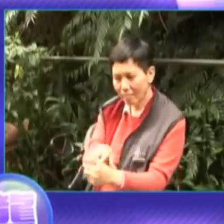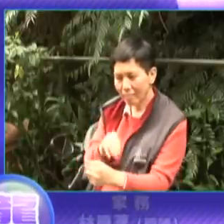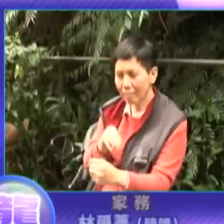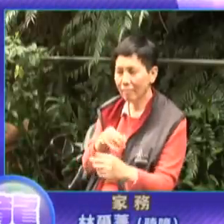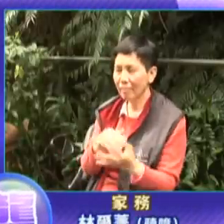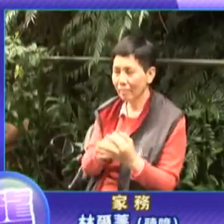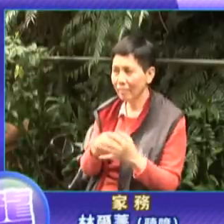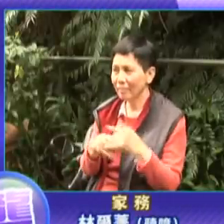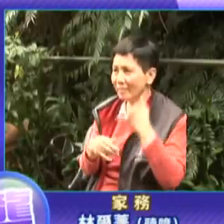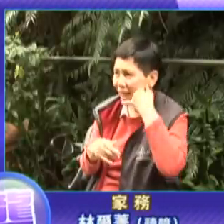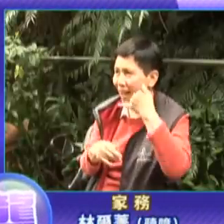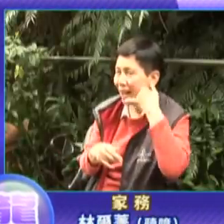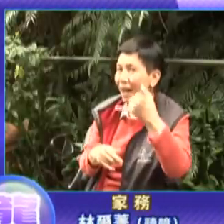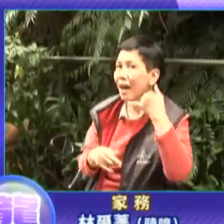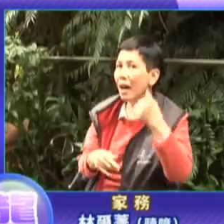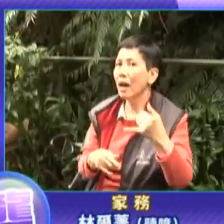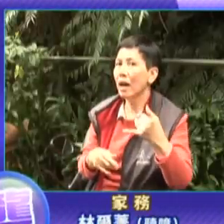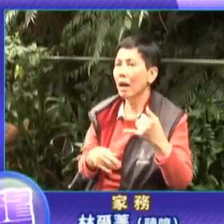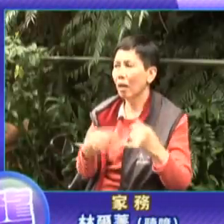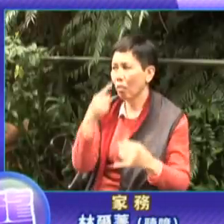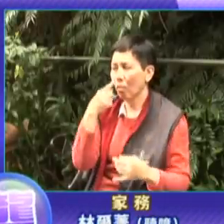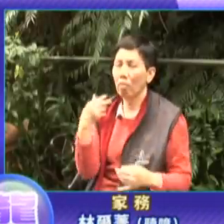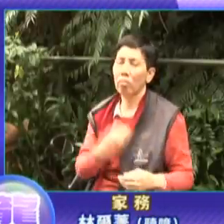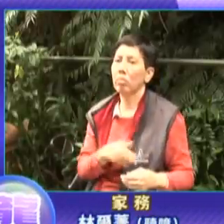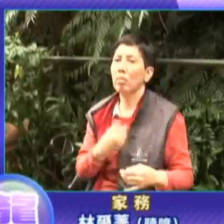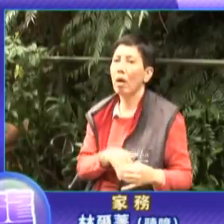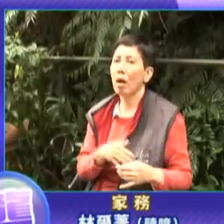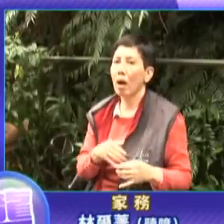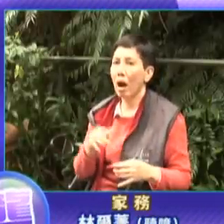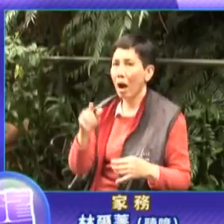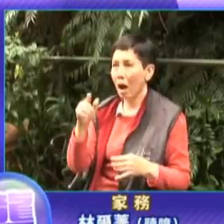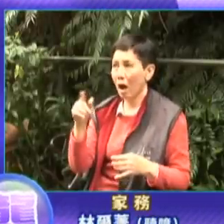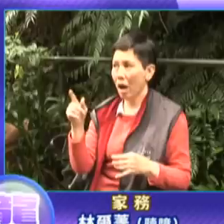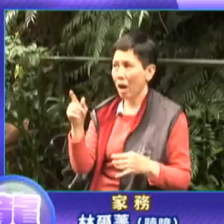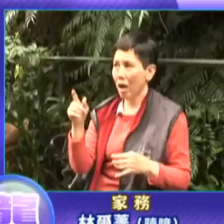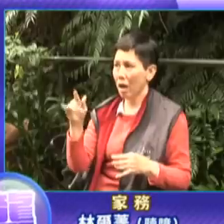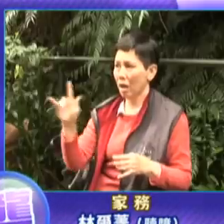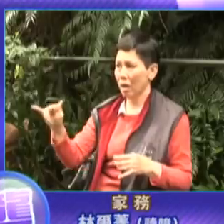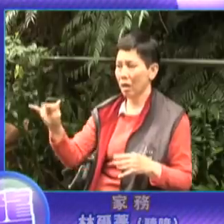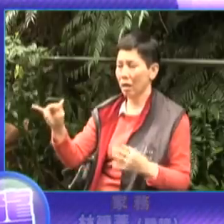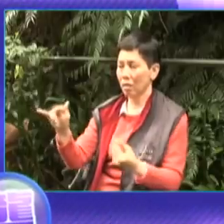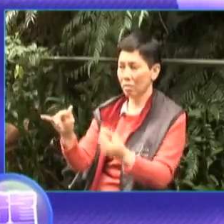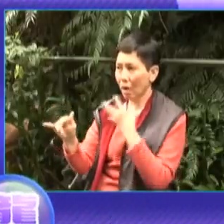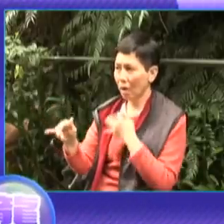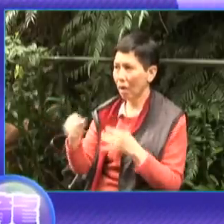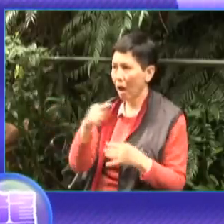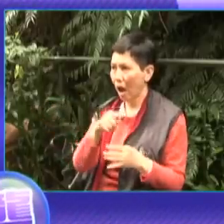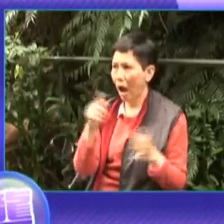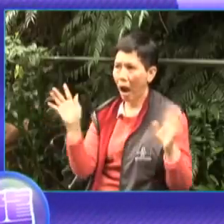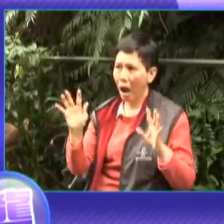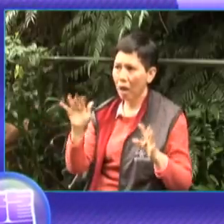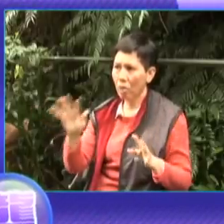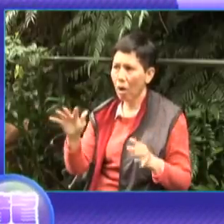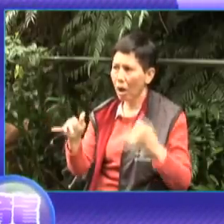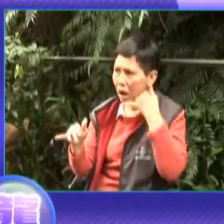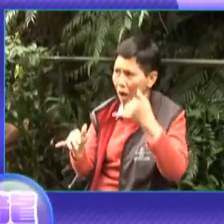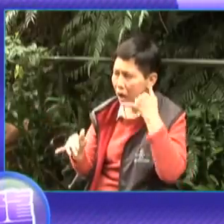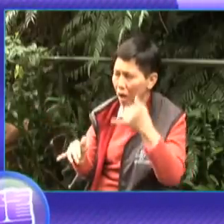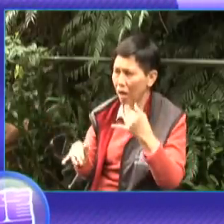孩子学人家用手机聊天，我其实不知道，哎，是老师告诉我的，说孩子用手